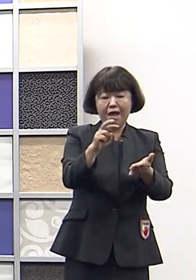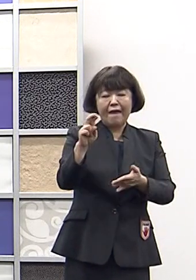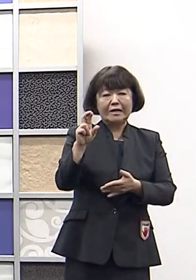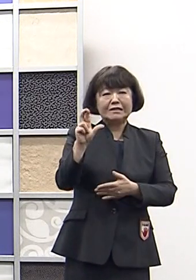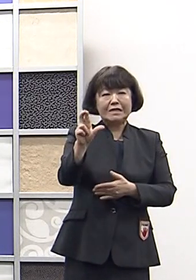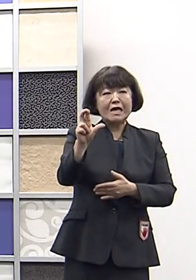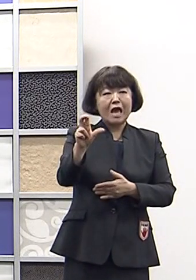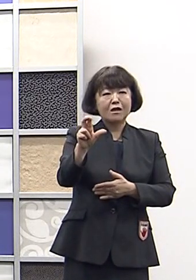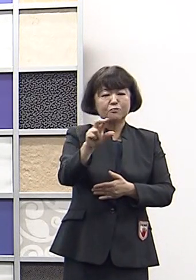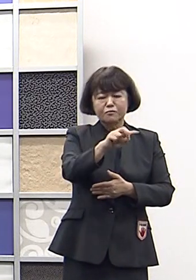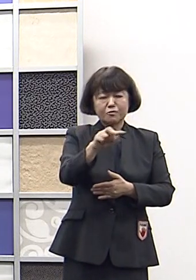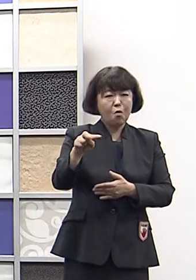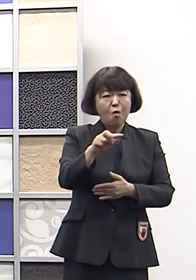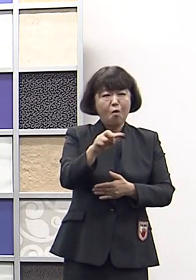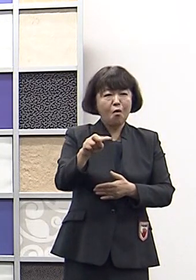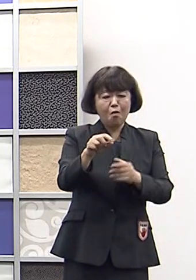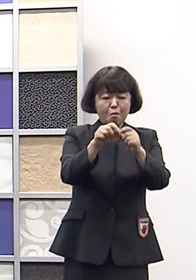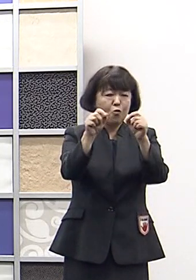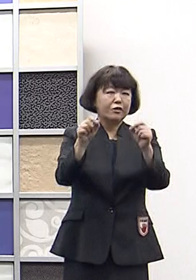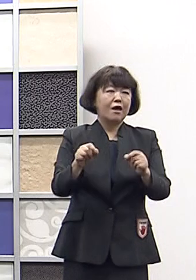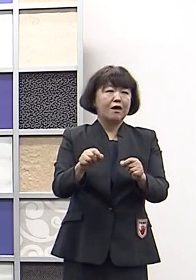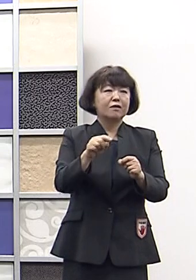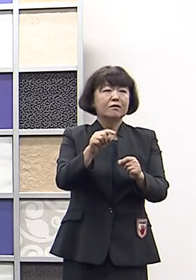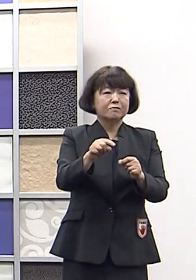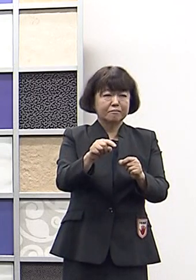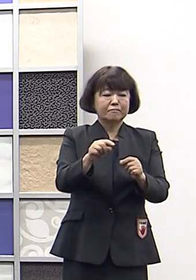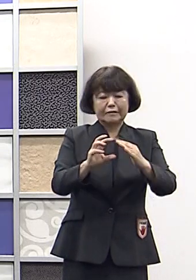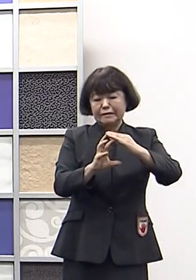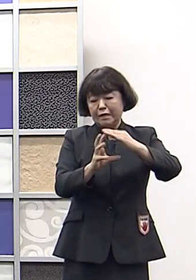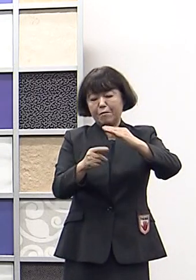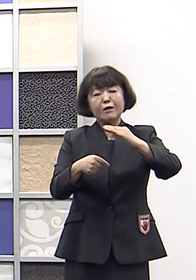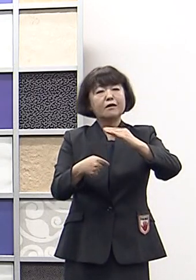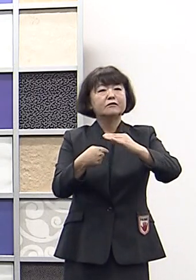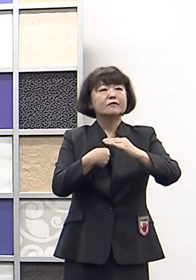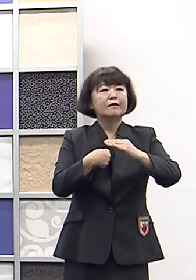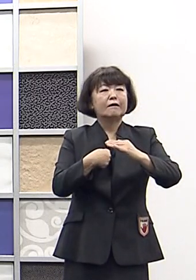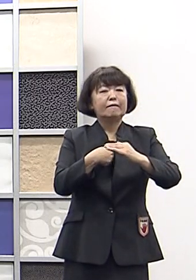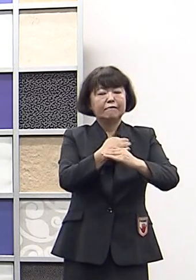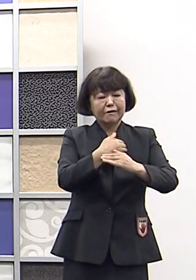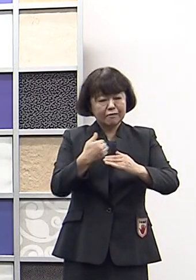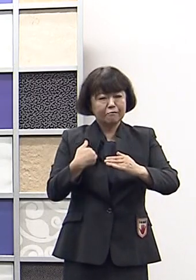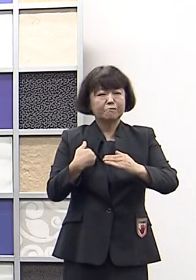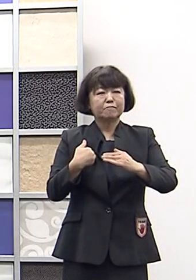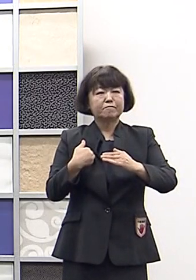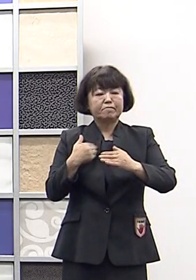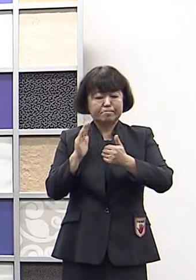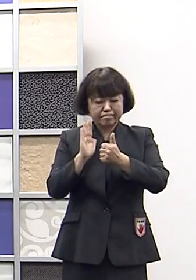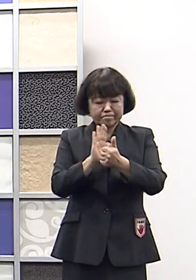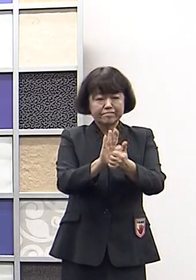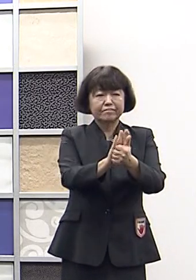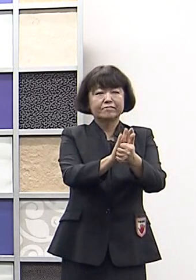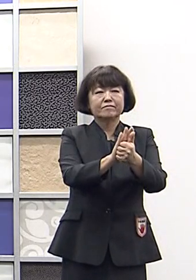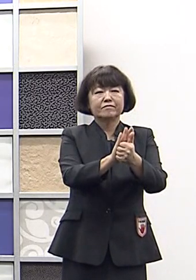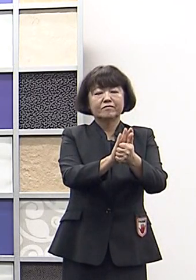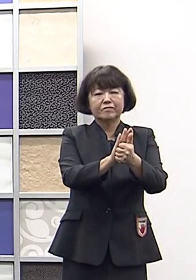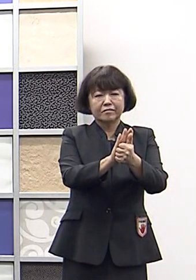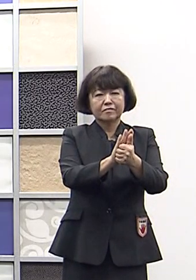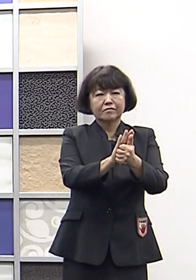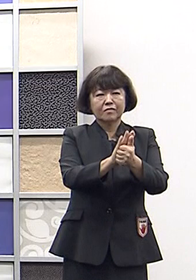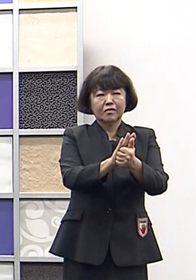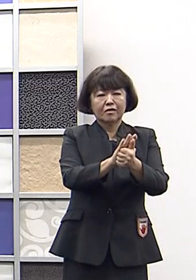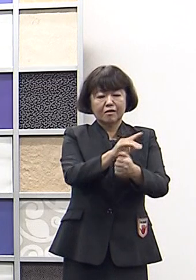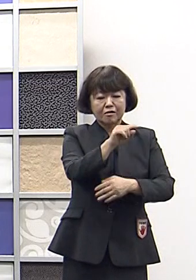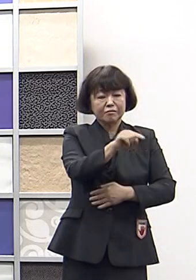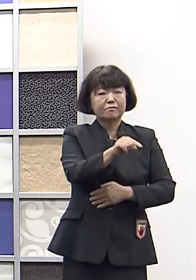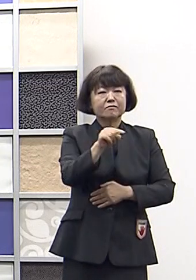っている問題に関しましても、まあ、我々でできることはですね、まあ、しっかりと、貢献をし、まあ、その両者のです